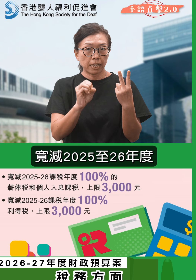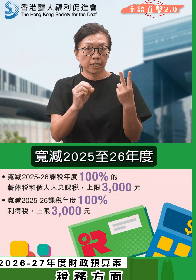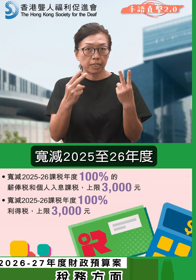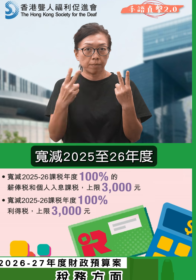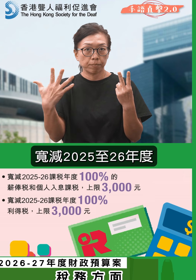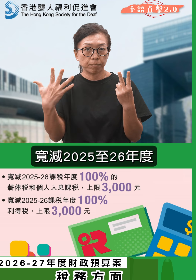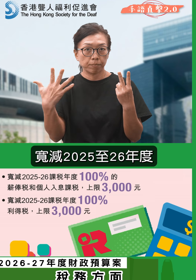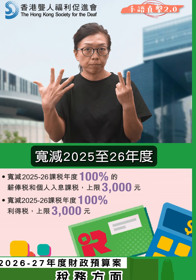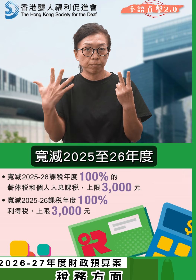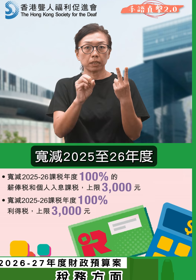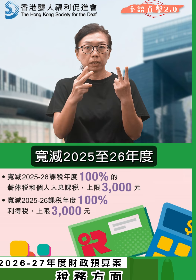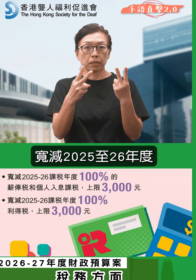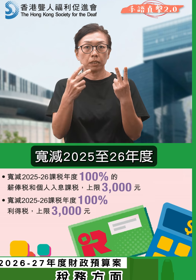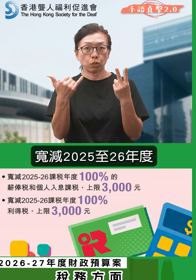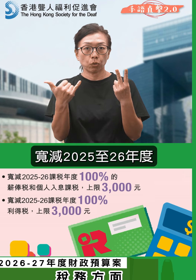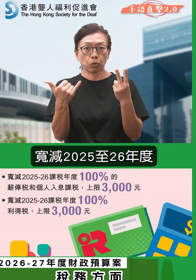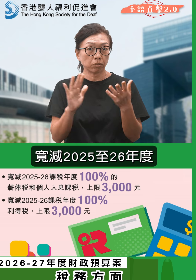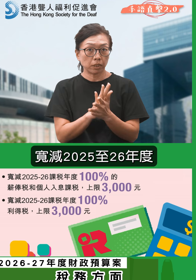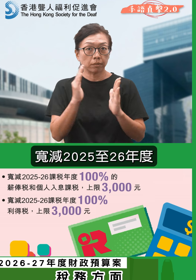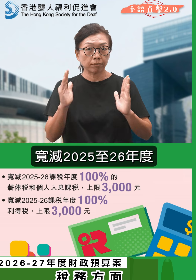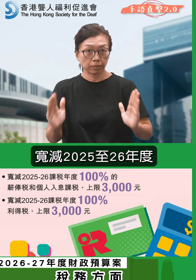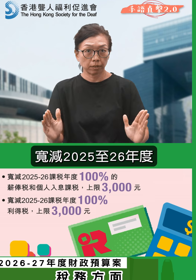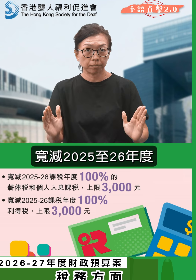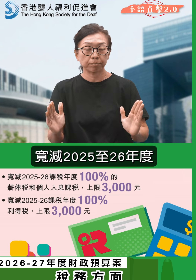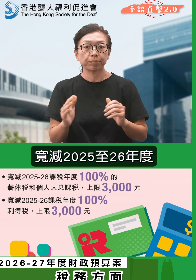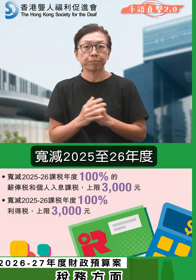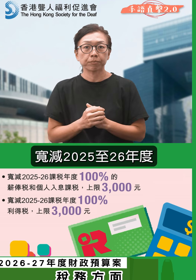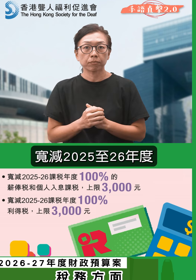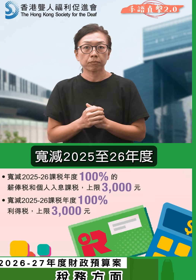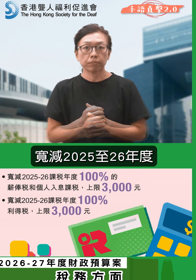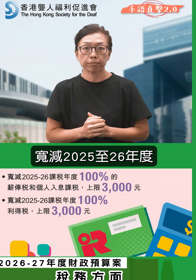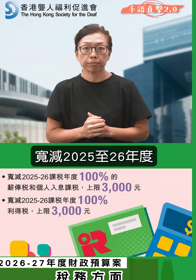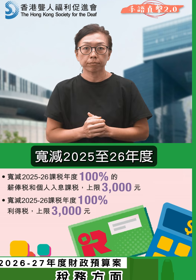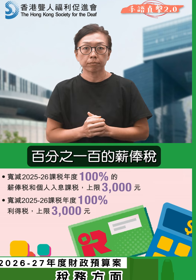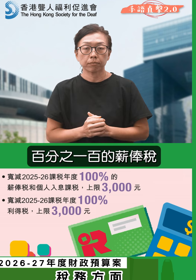寬減2025至26年度